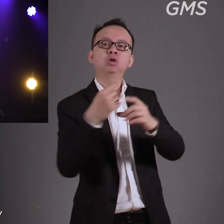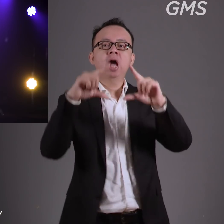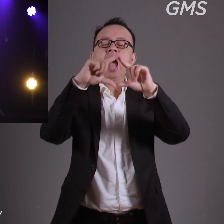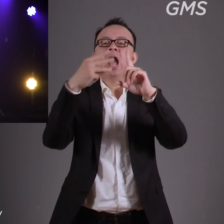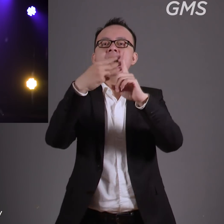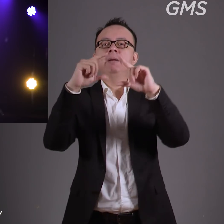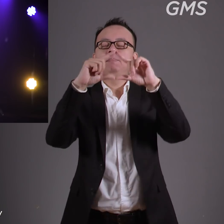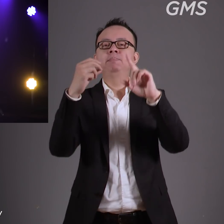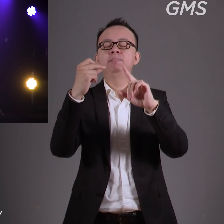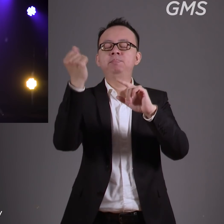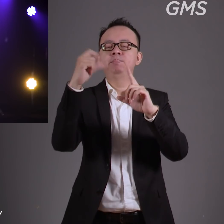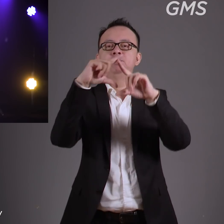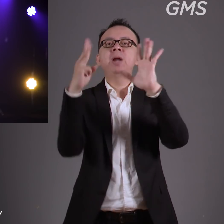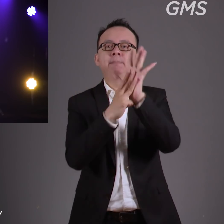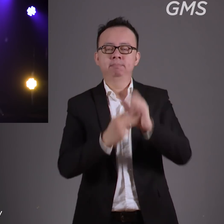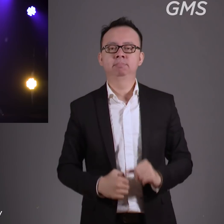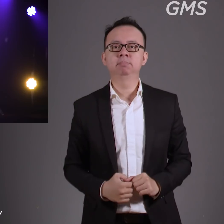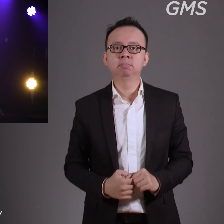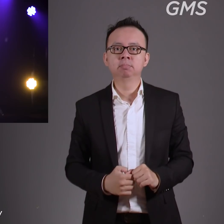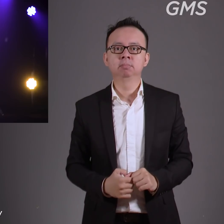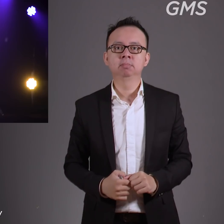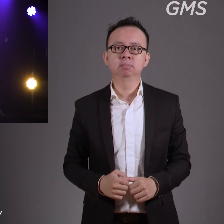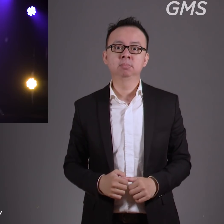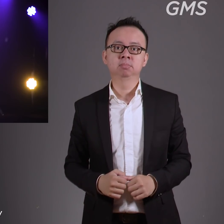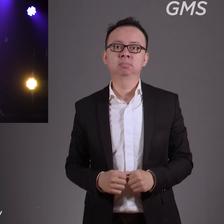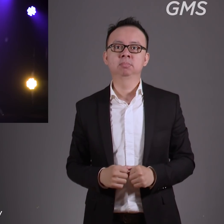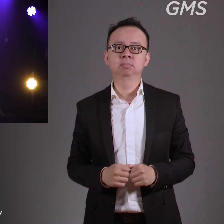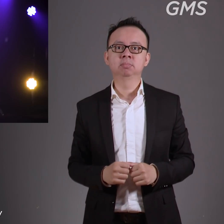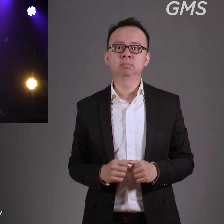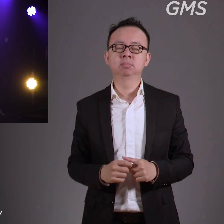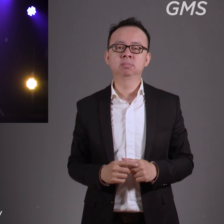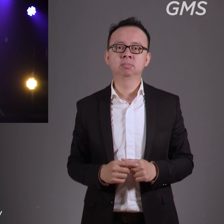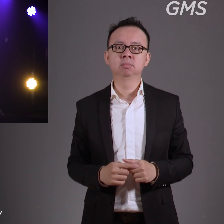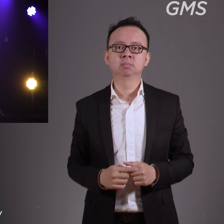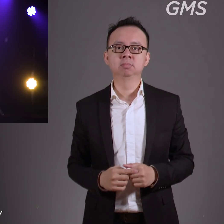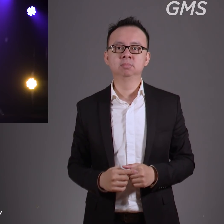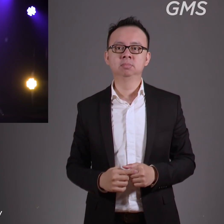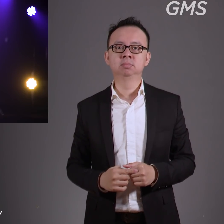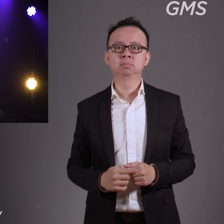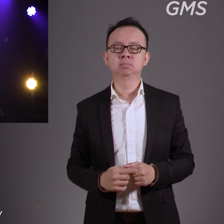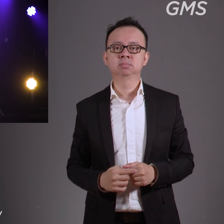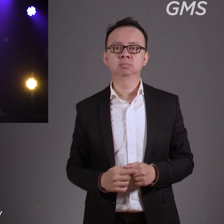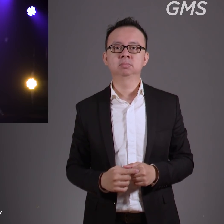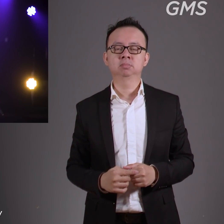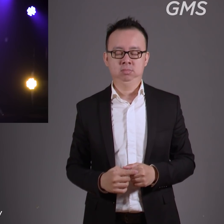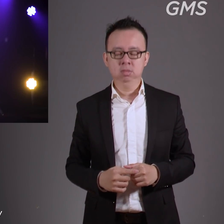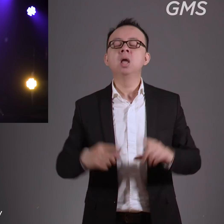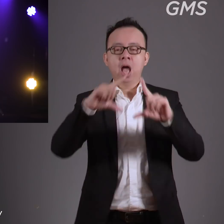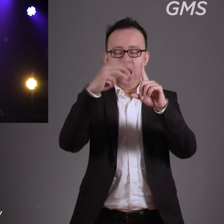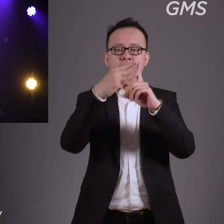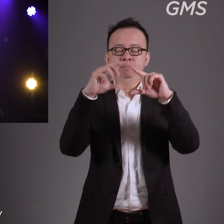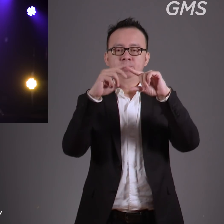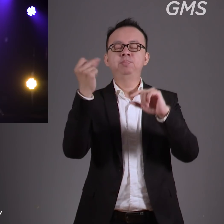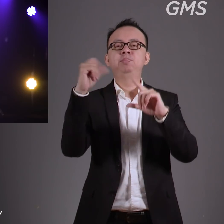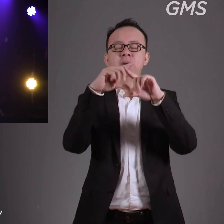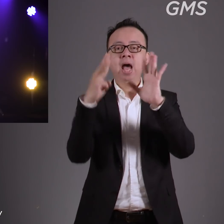Ayub, tapi kemudian dalam silsilah keluarganya, muncullah Abram atau Abraham, bapak